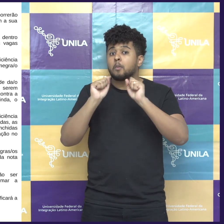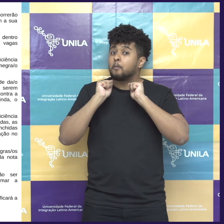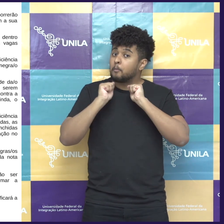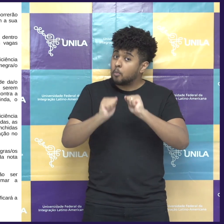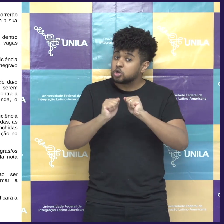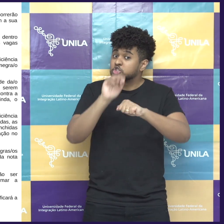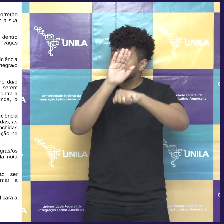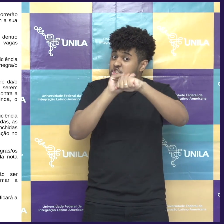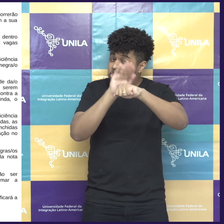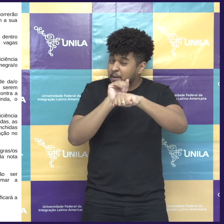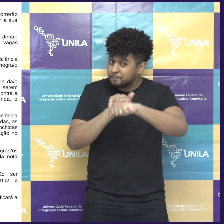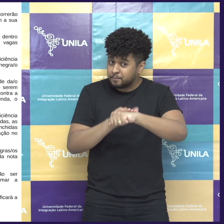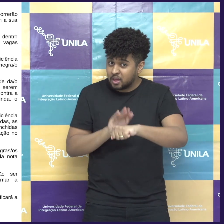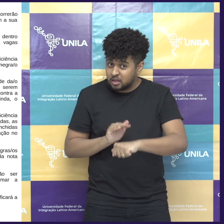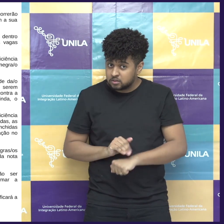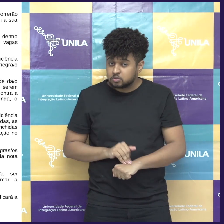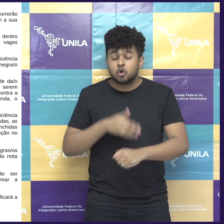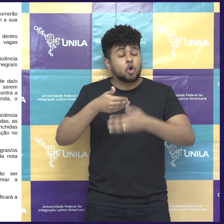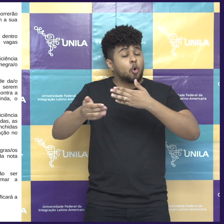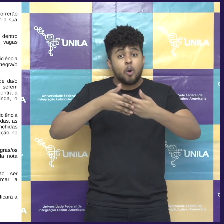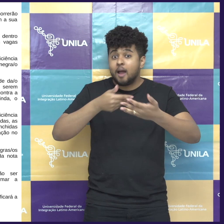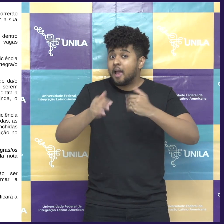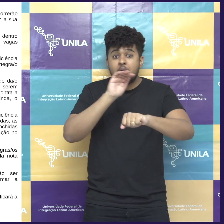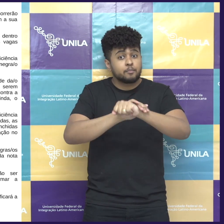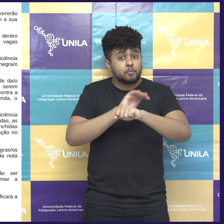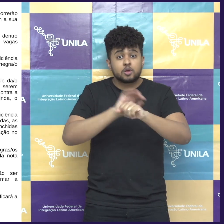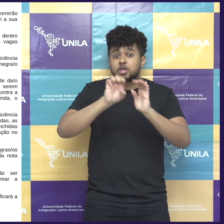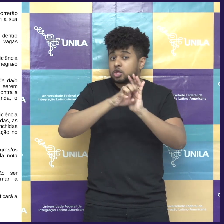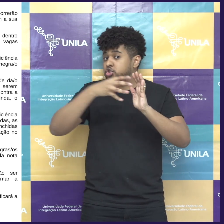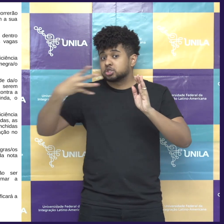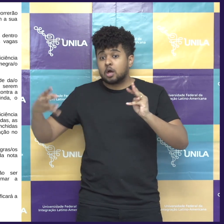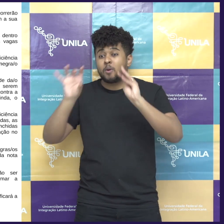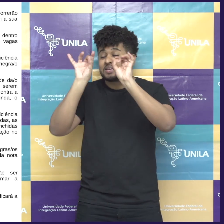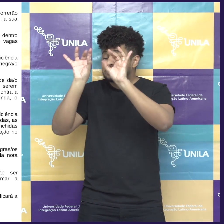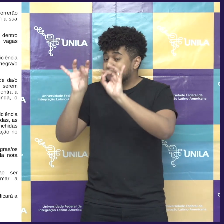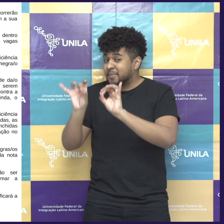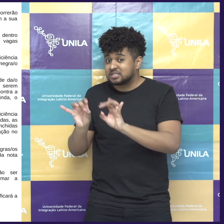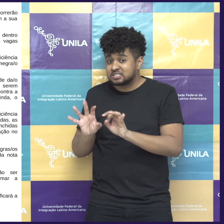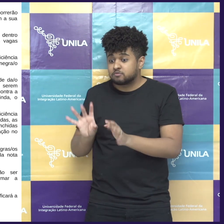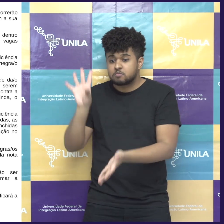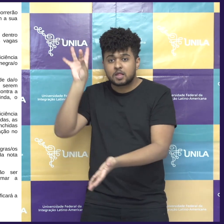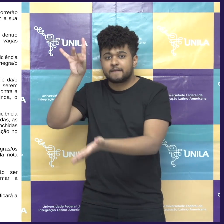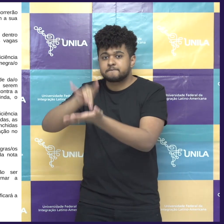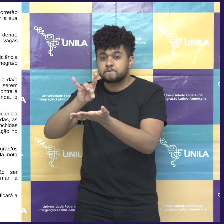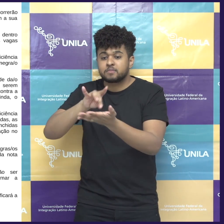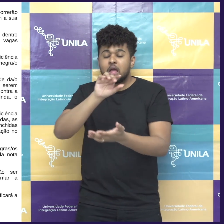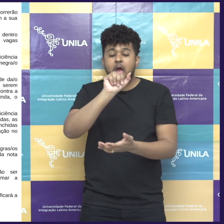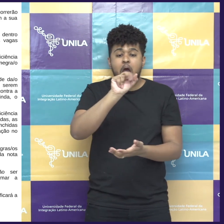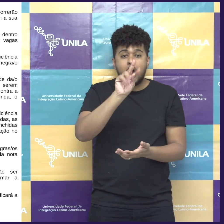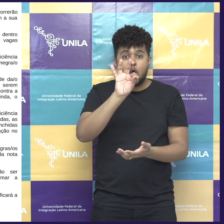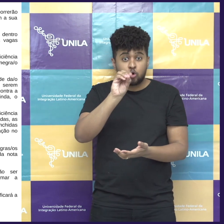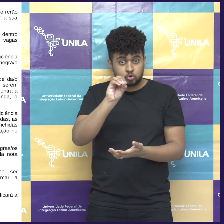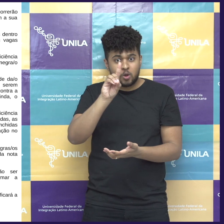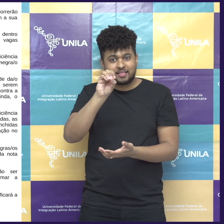ser convocados a qualquer momento por edital específico para confirmar a autodeclaração